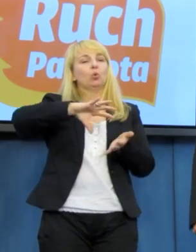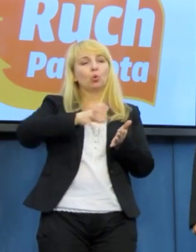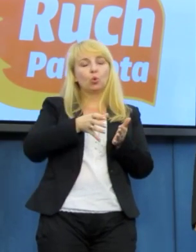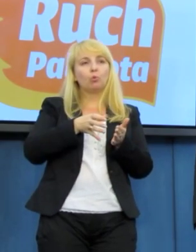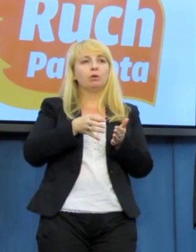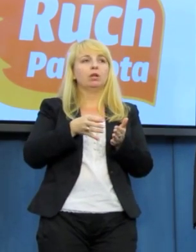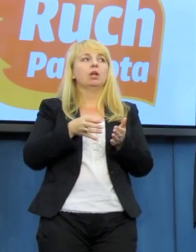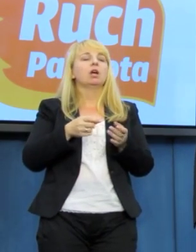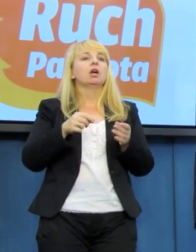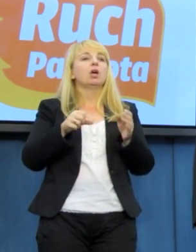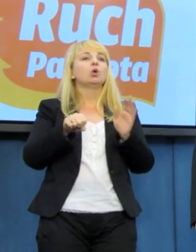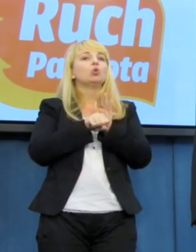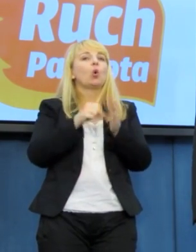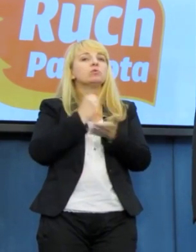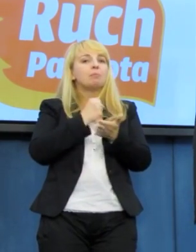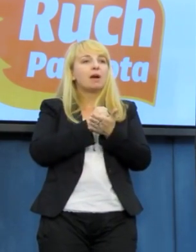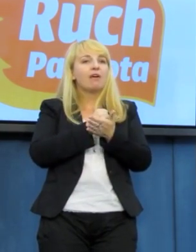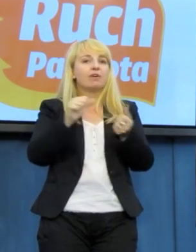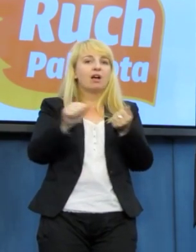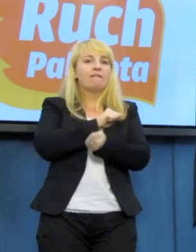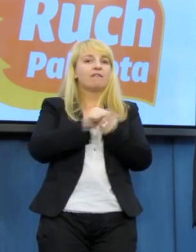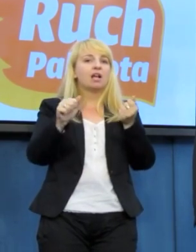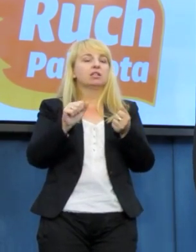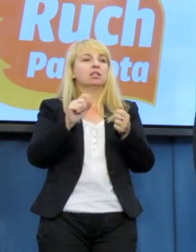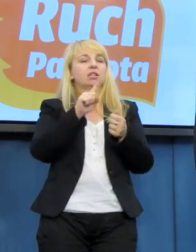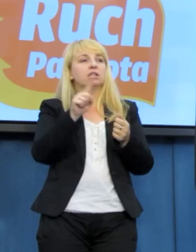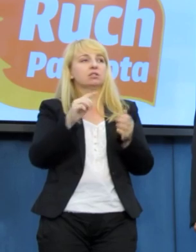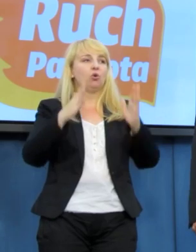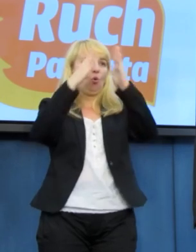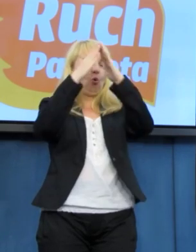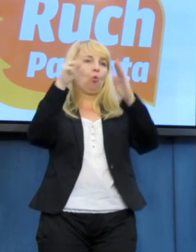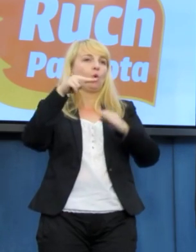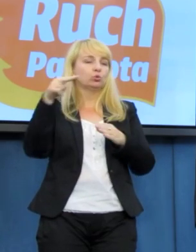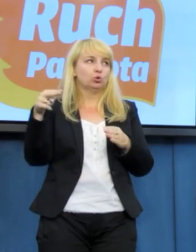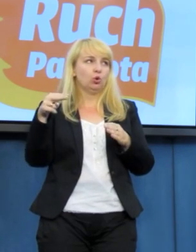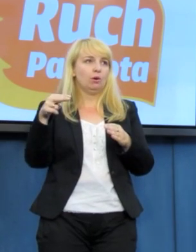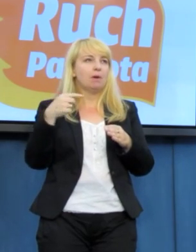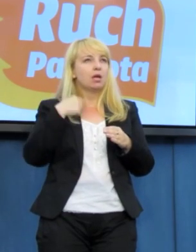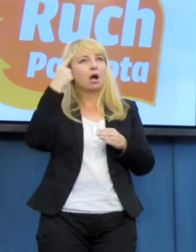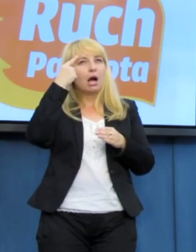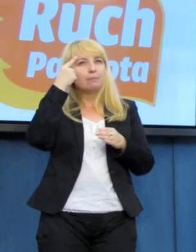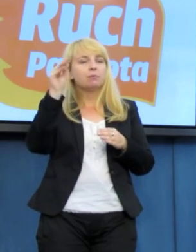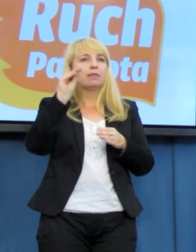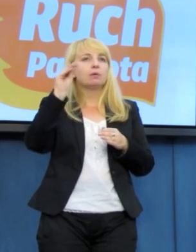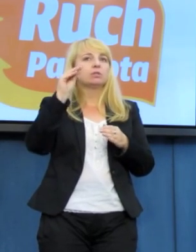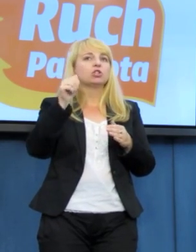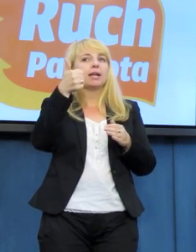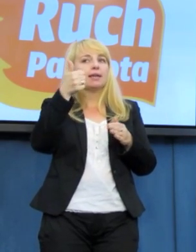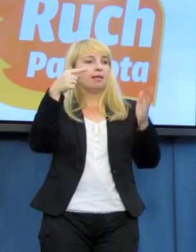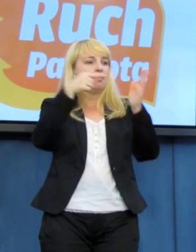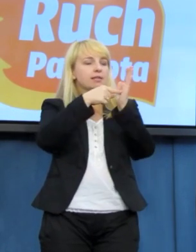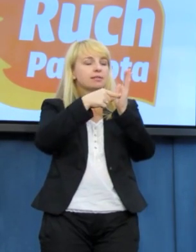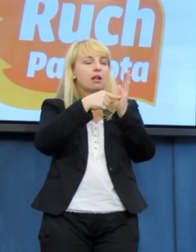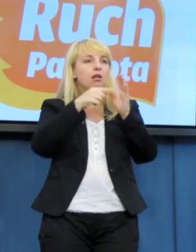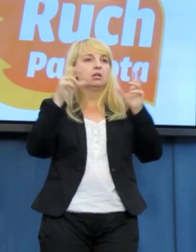spraw walki z ateizacją. Z pamięci przytoczę, że jednym z punktów, z celów powstania tego